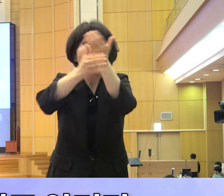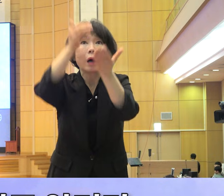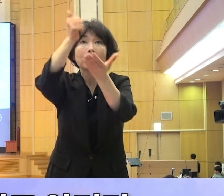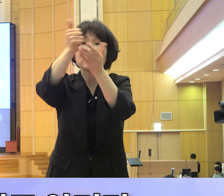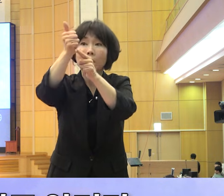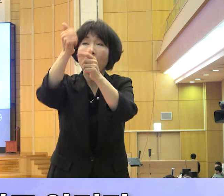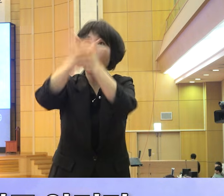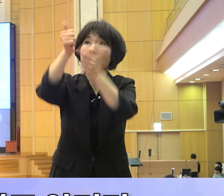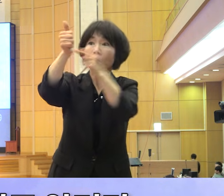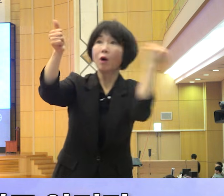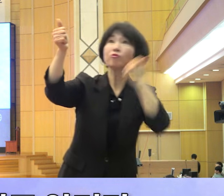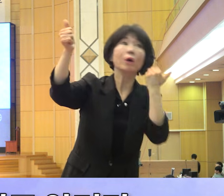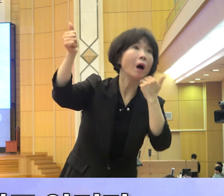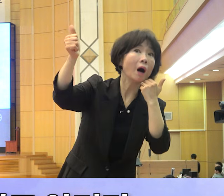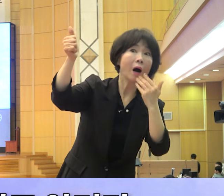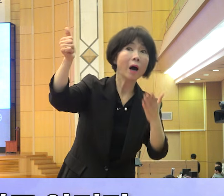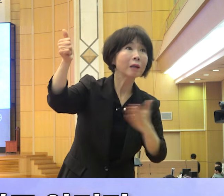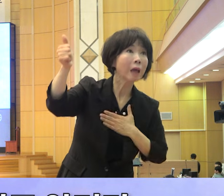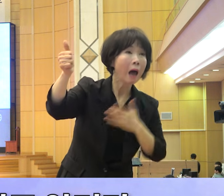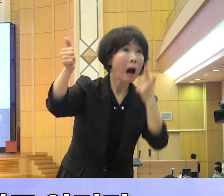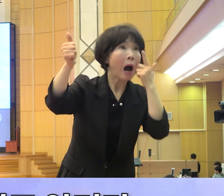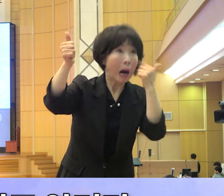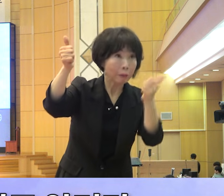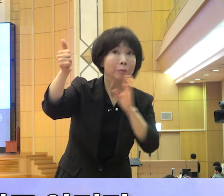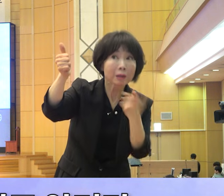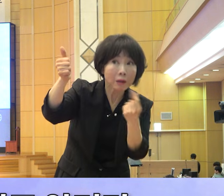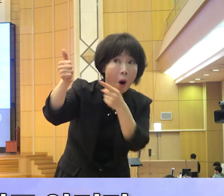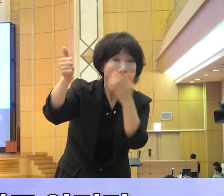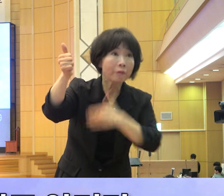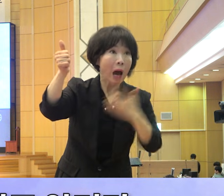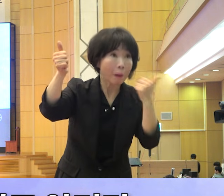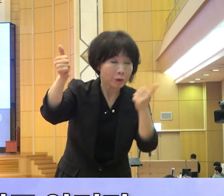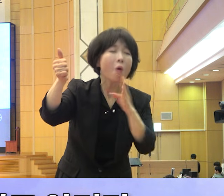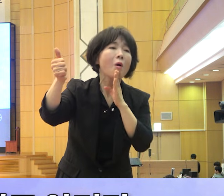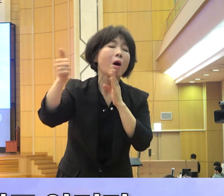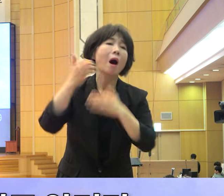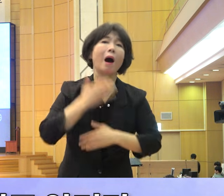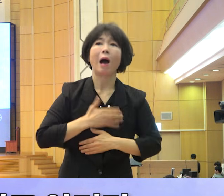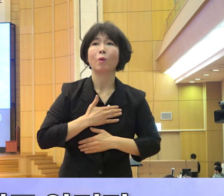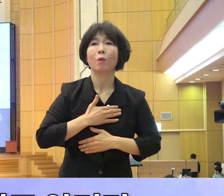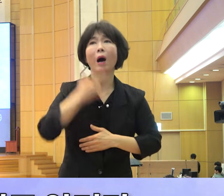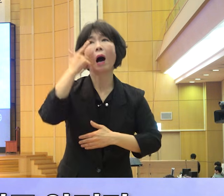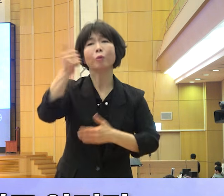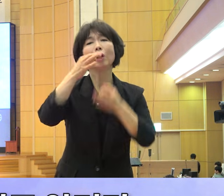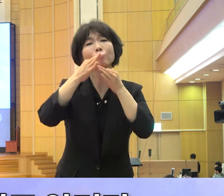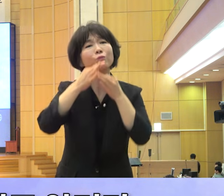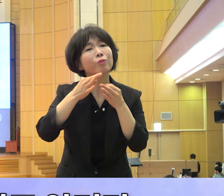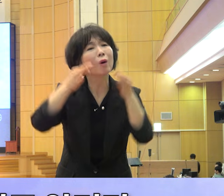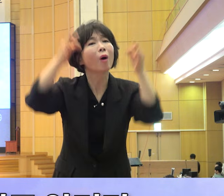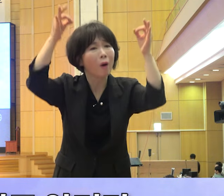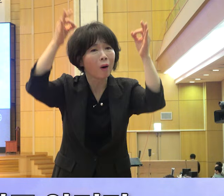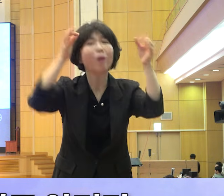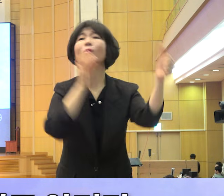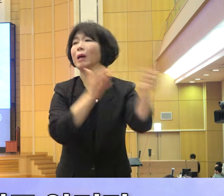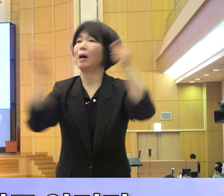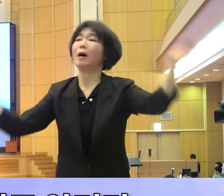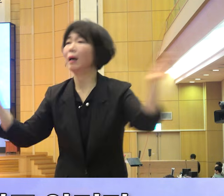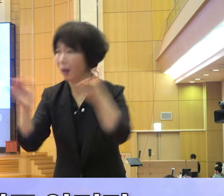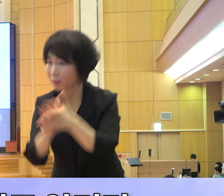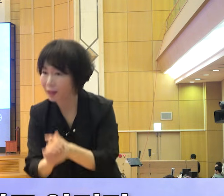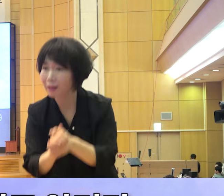하나님이 나의 아버지라는 것을 말씀을 통해서 확실히 알고 아버지라고 그렇게 부르는